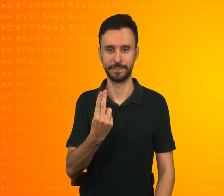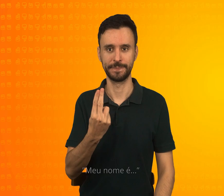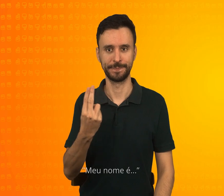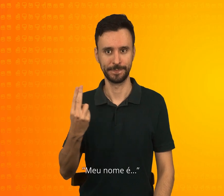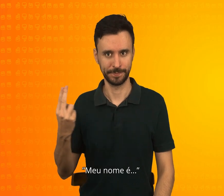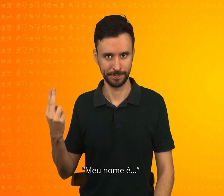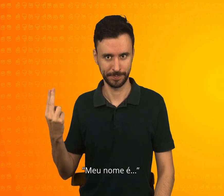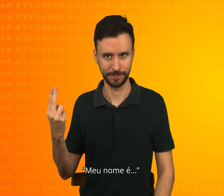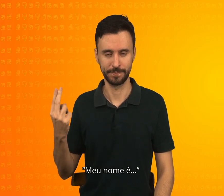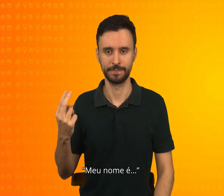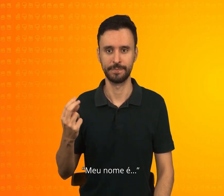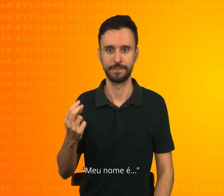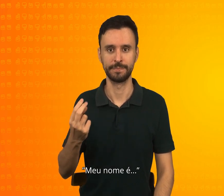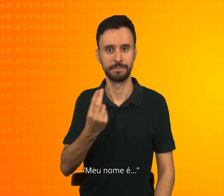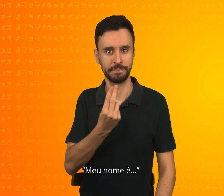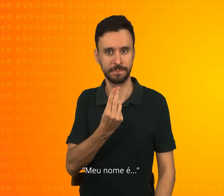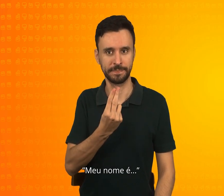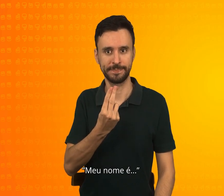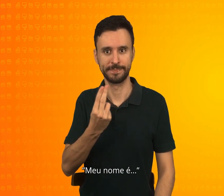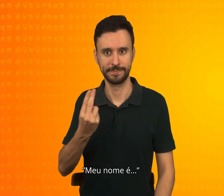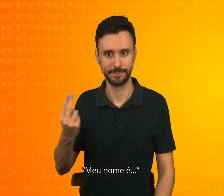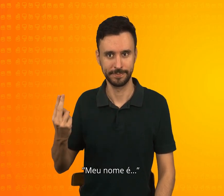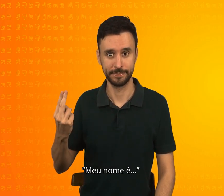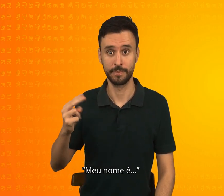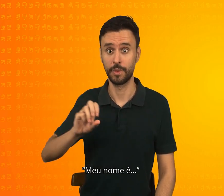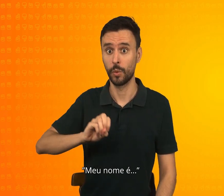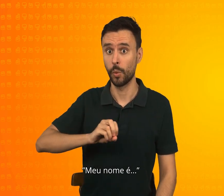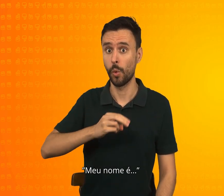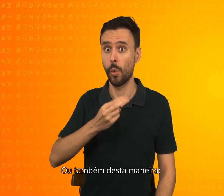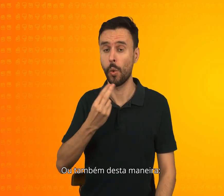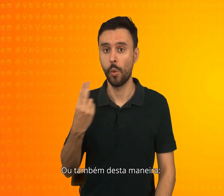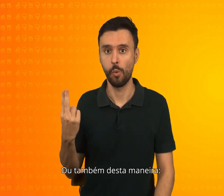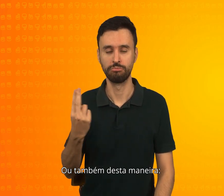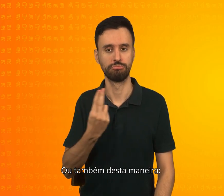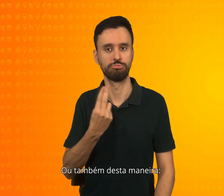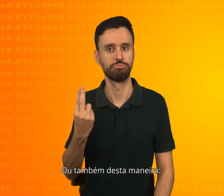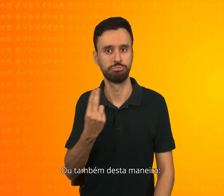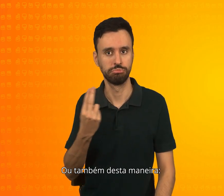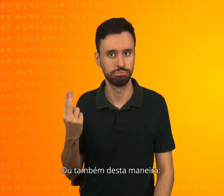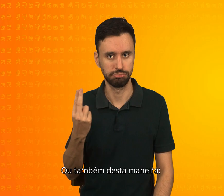Meu nome é... Meu nome é... Ou também desta maneira.